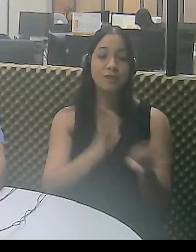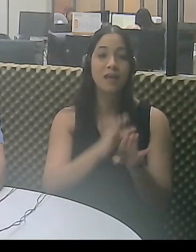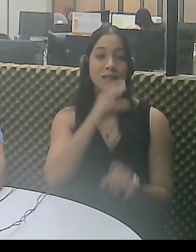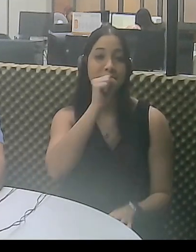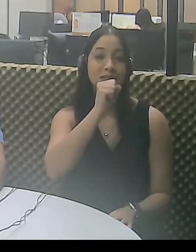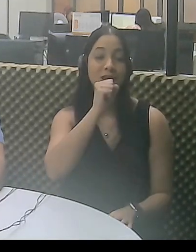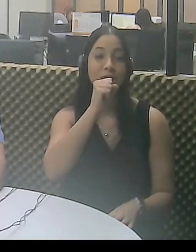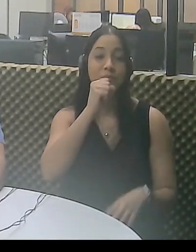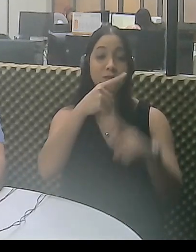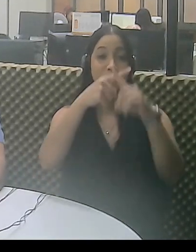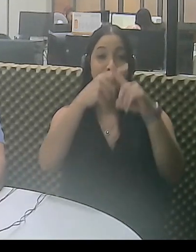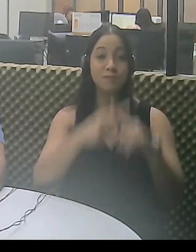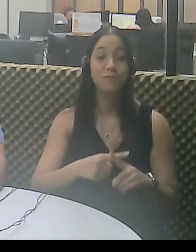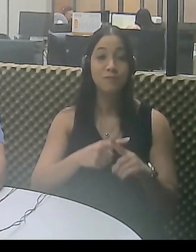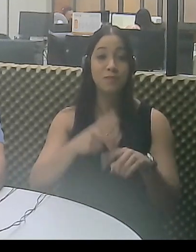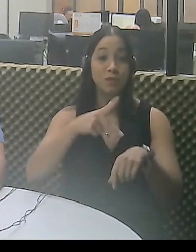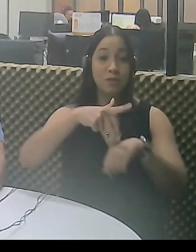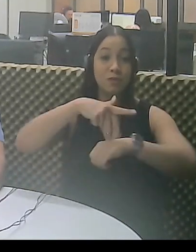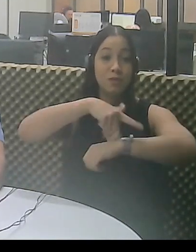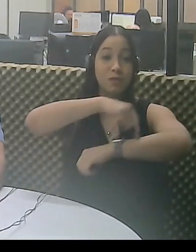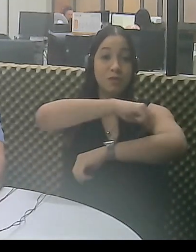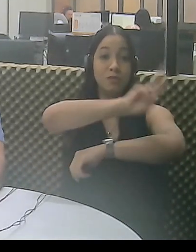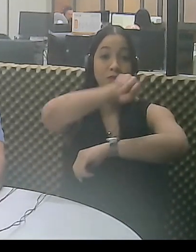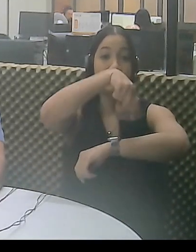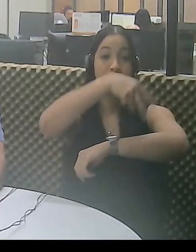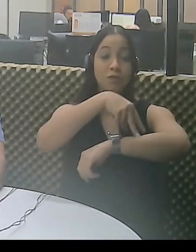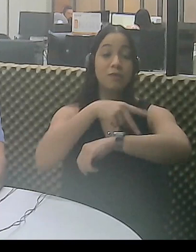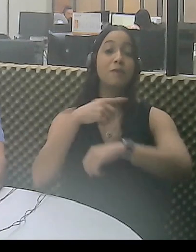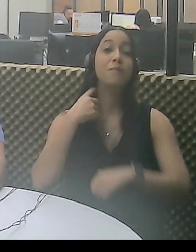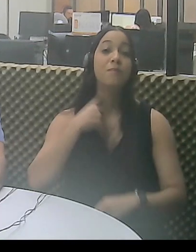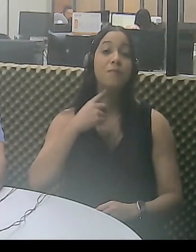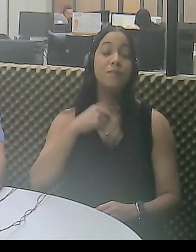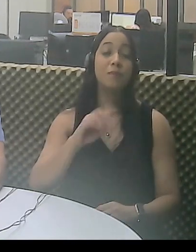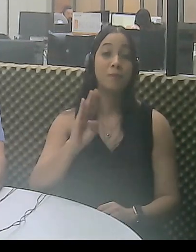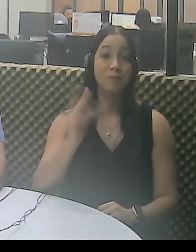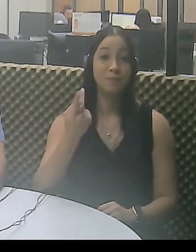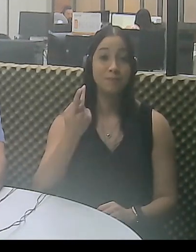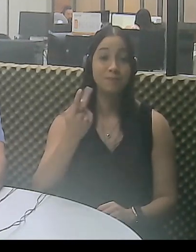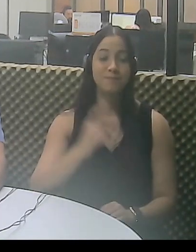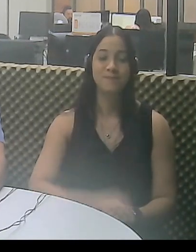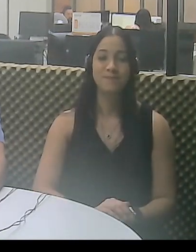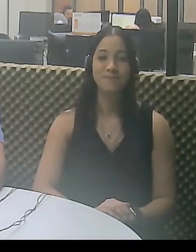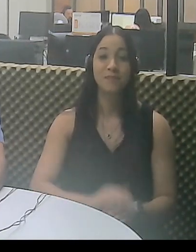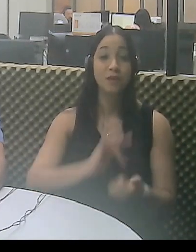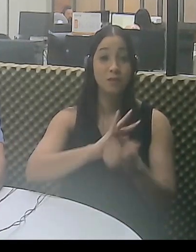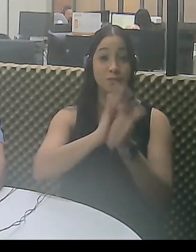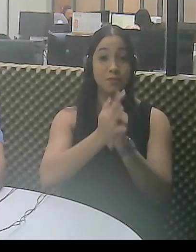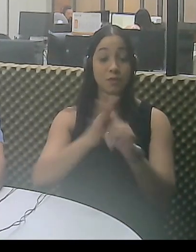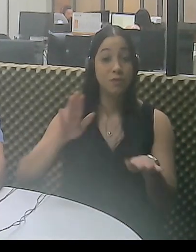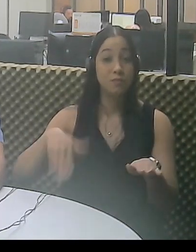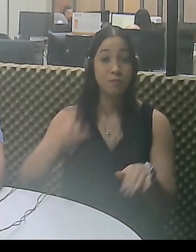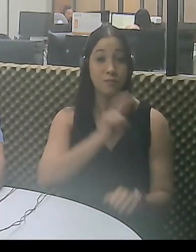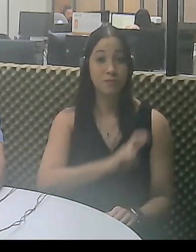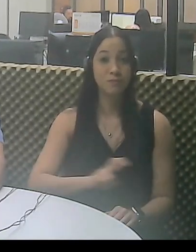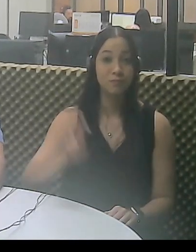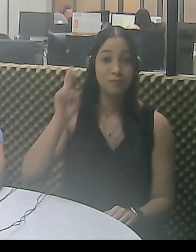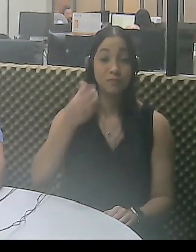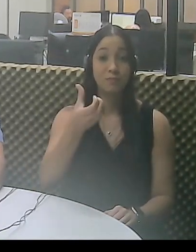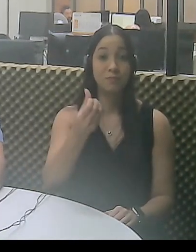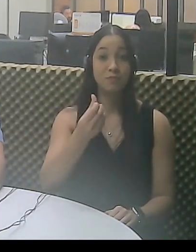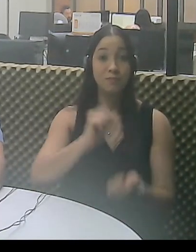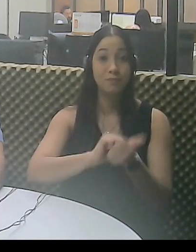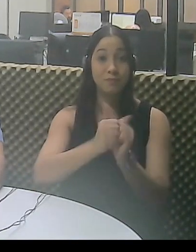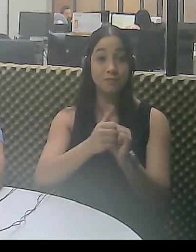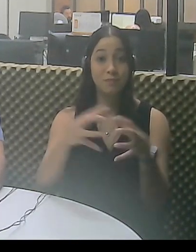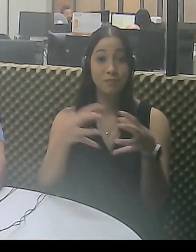o Campeonato Estadual de Ginástica Artística no Minas Tênis Clube, em Belo Horizonte. A FUTEL Praia Clube será representada por 6